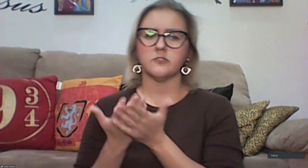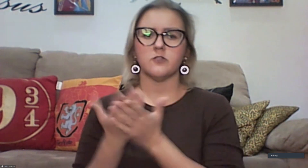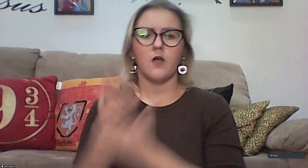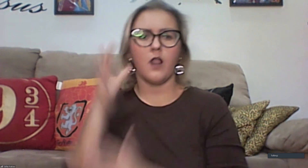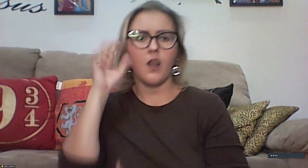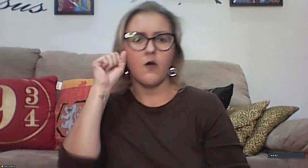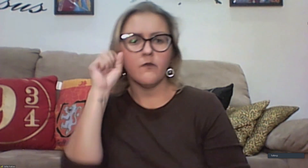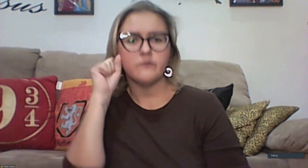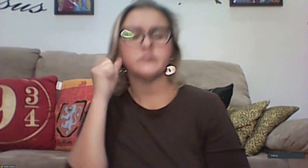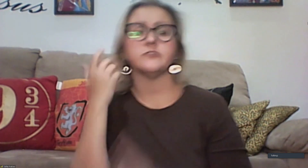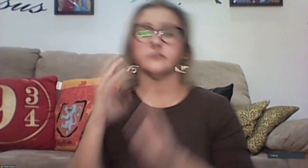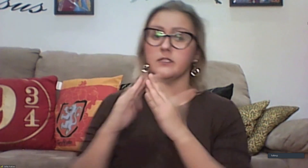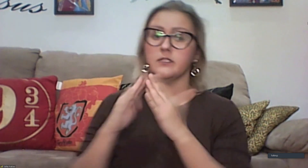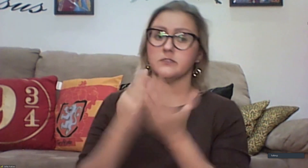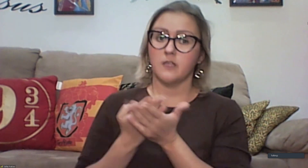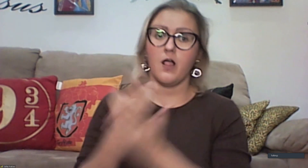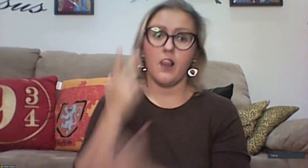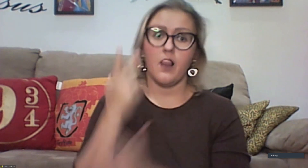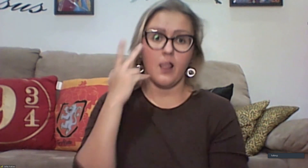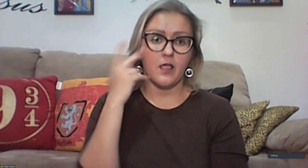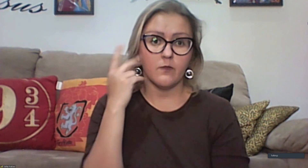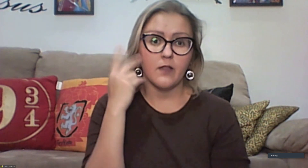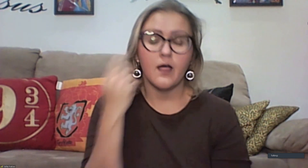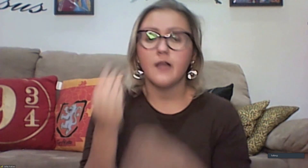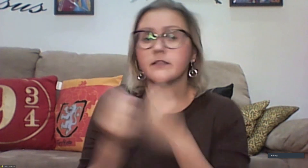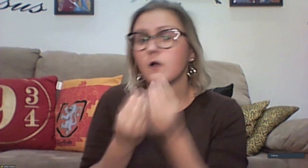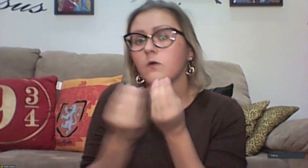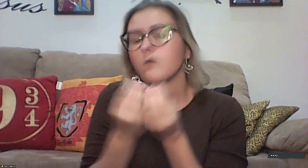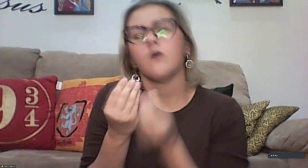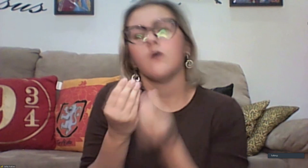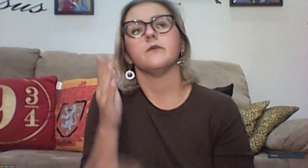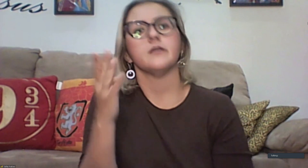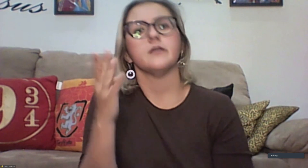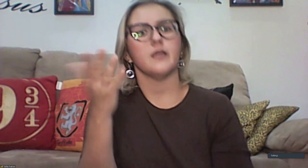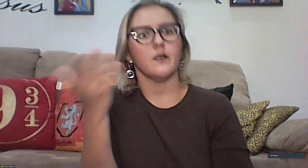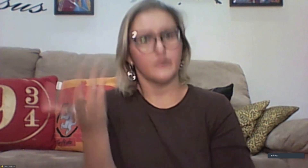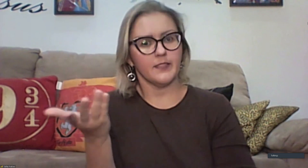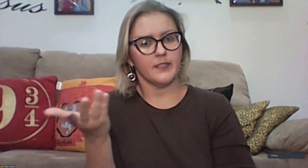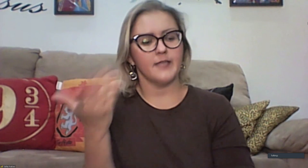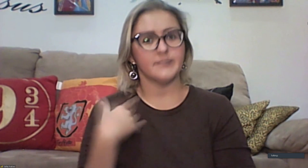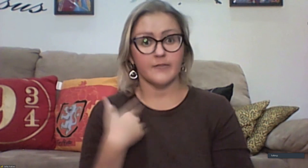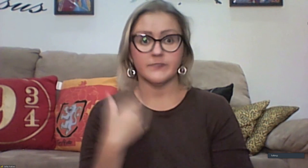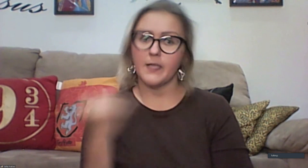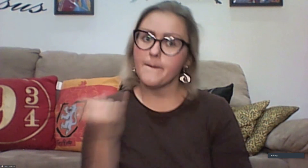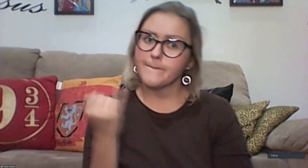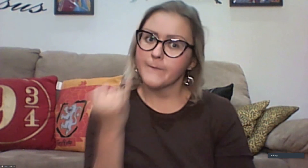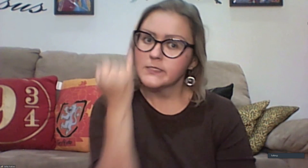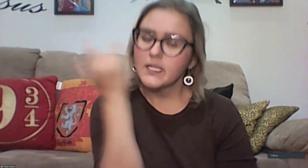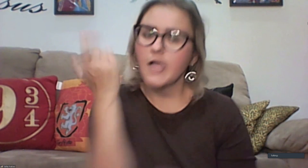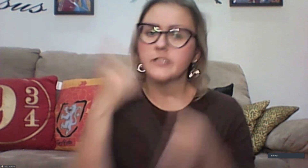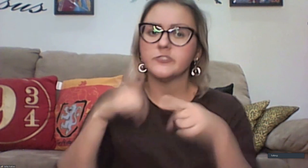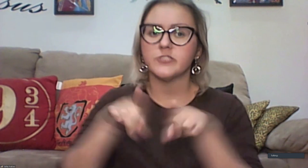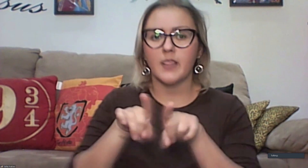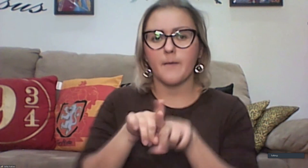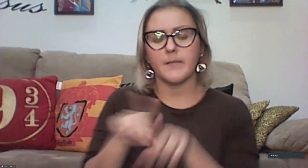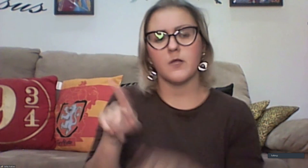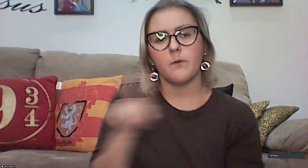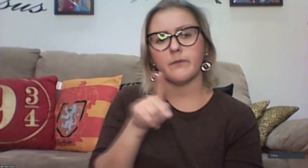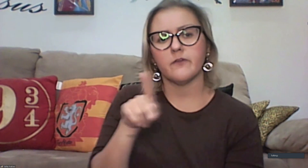numa escola regular, como acontece essa inclusão? É importante que a gente pense, que o professor entenda quem